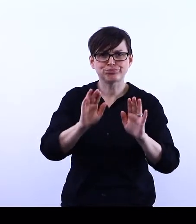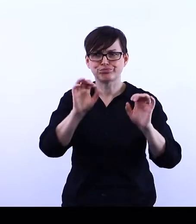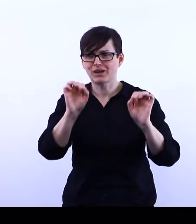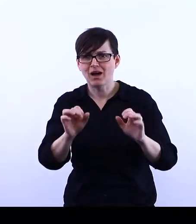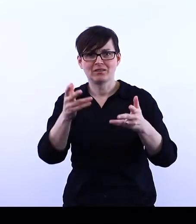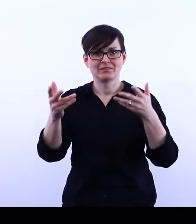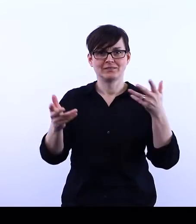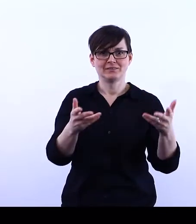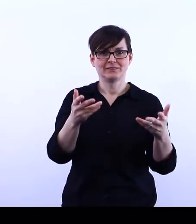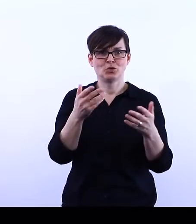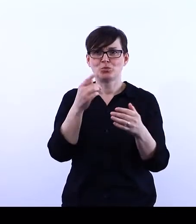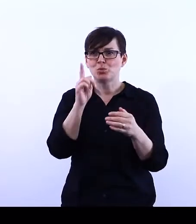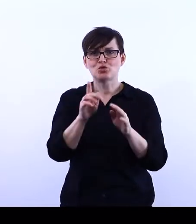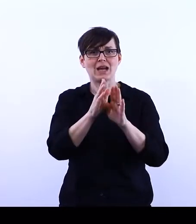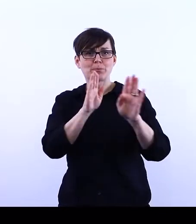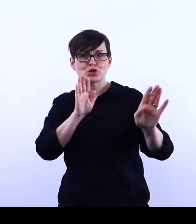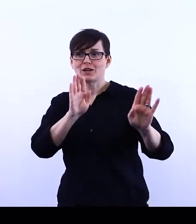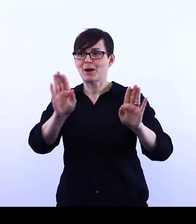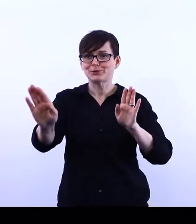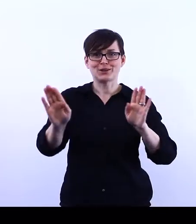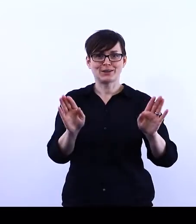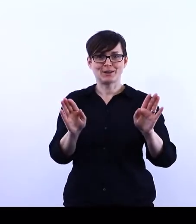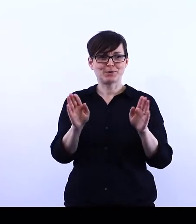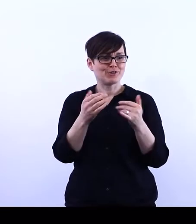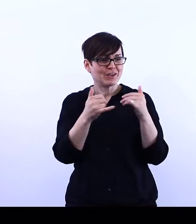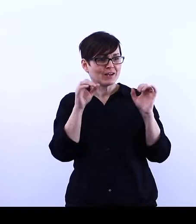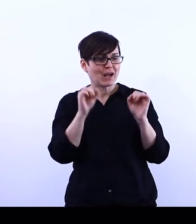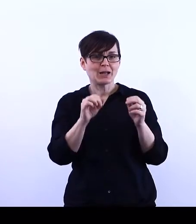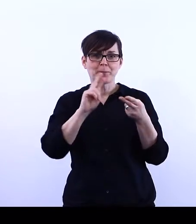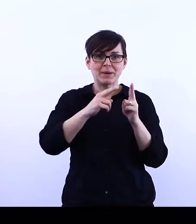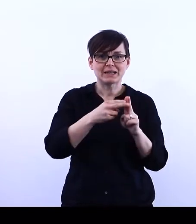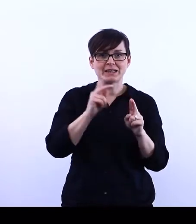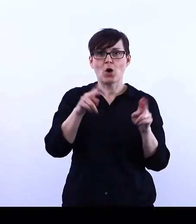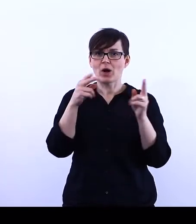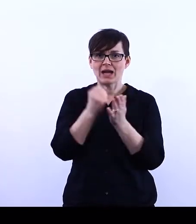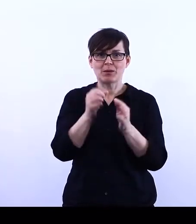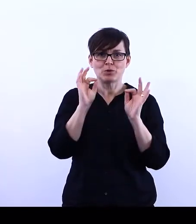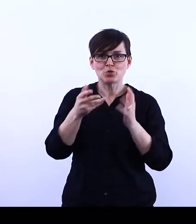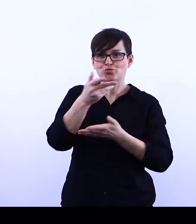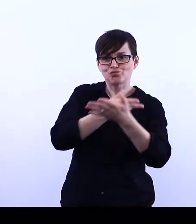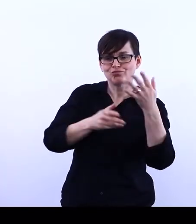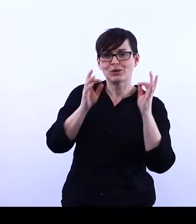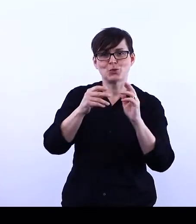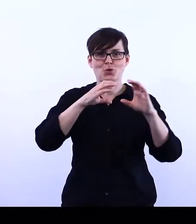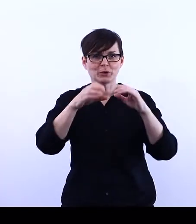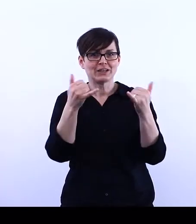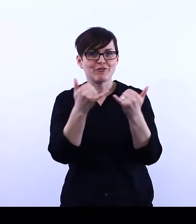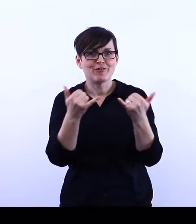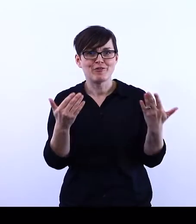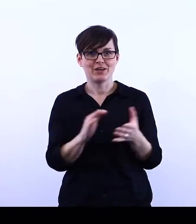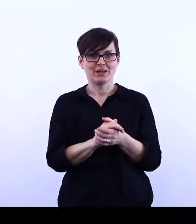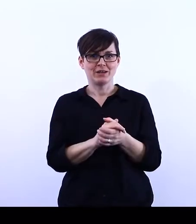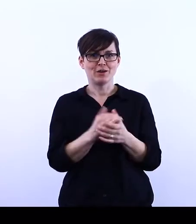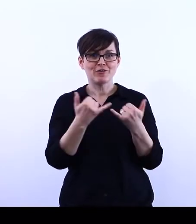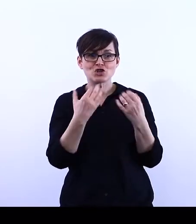in Distanzzeiten mit unseren Mitgliedern, mit unseren Ehrenamtlichen gut kommunizieren? Wie können wir sie nach wie vor in Vereinsprozesse